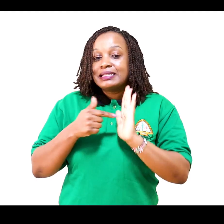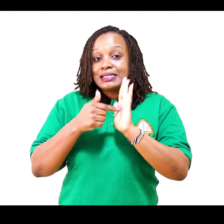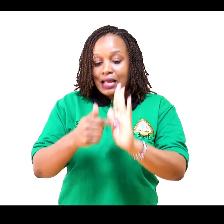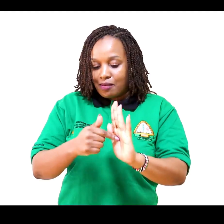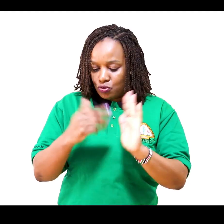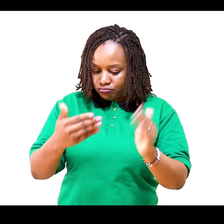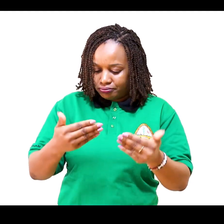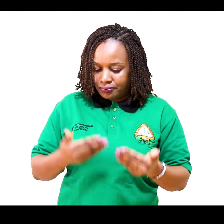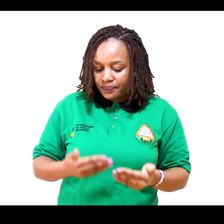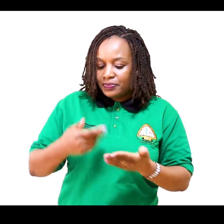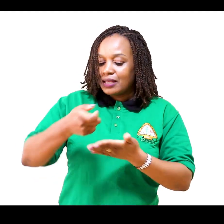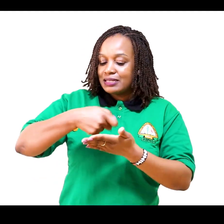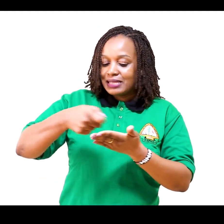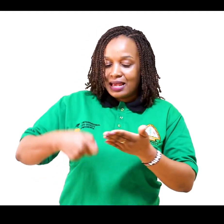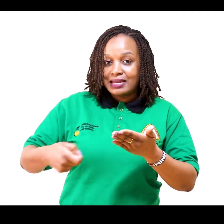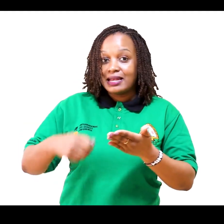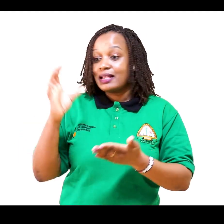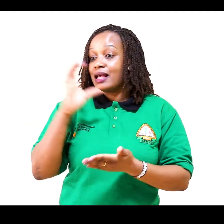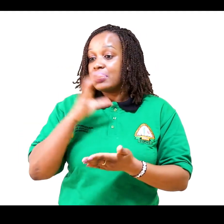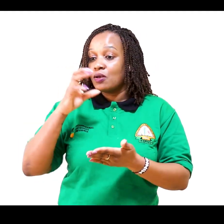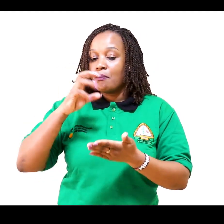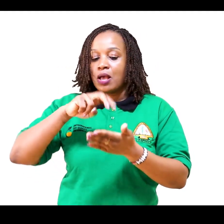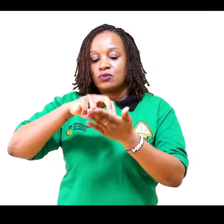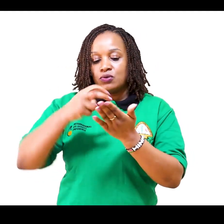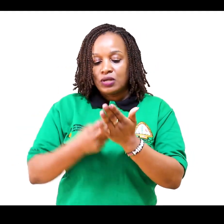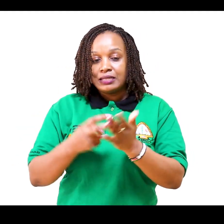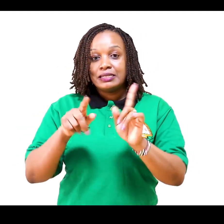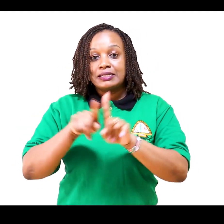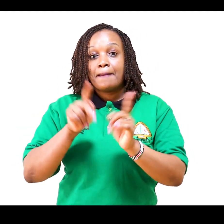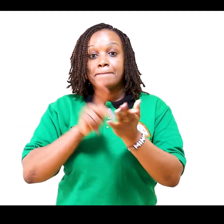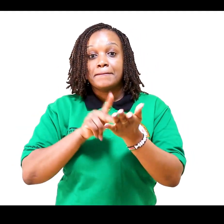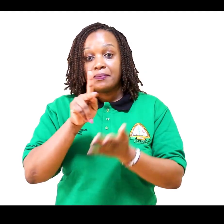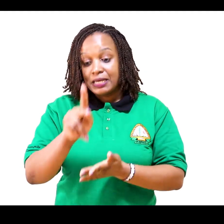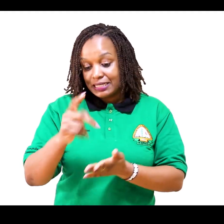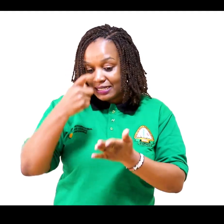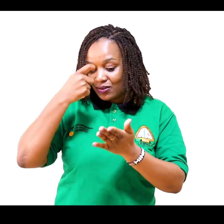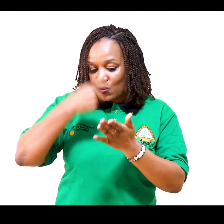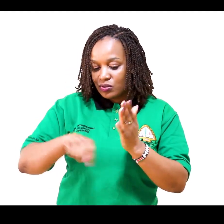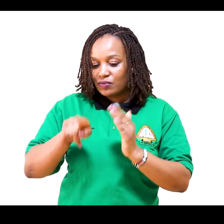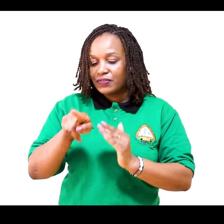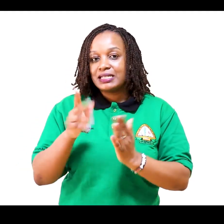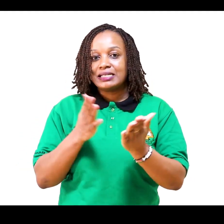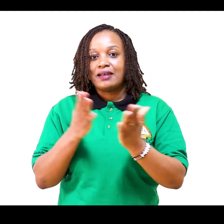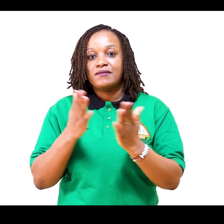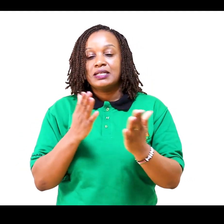sampuli, kusainiwa kwa mkataba wa mteja na malipo. Gharama ya huduma hii ni kama